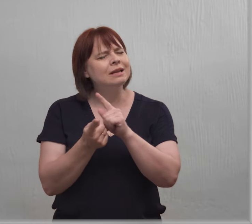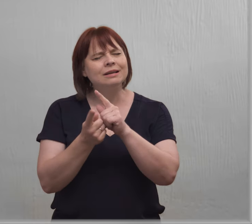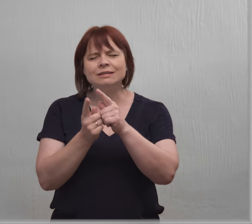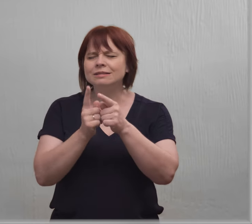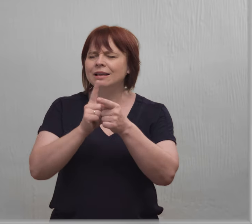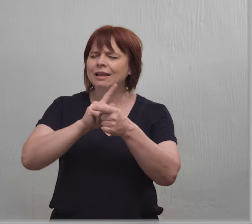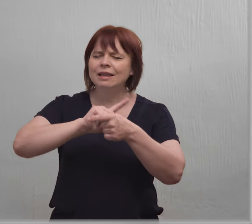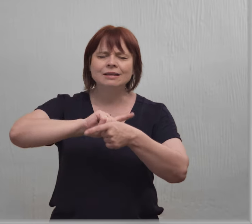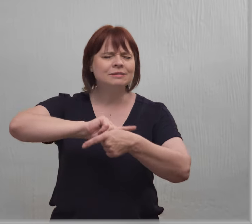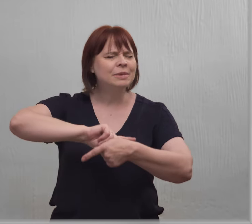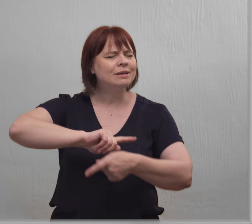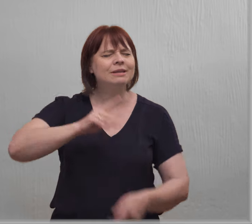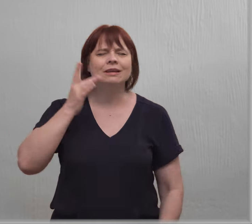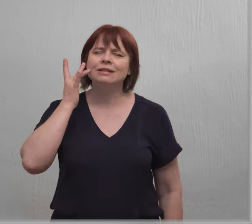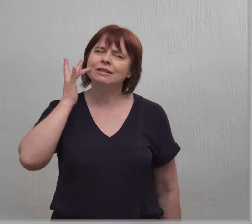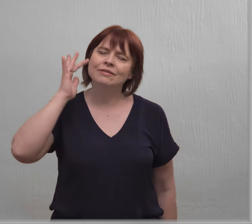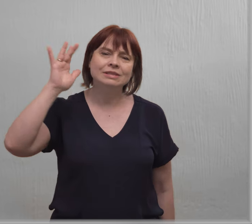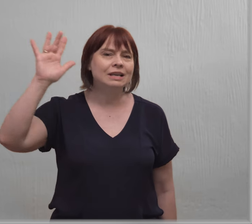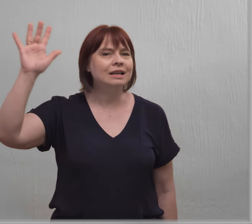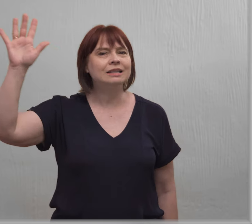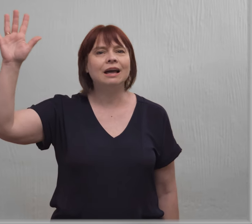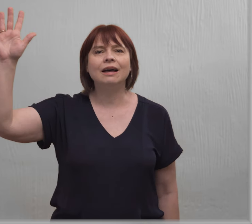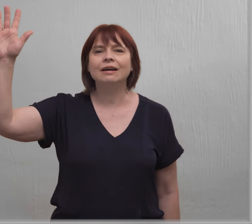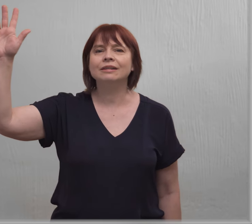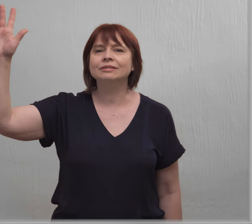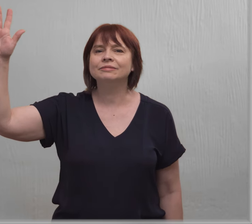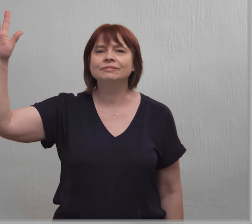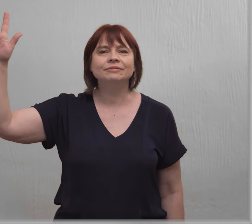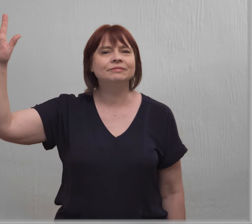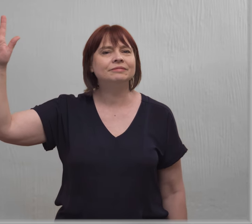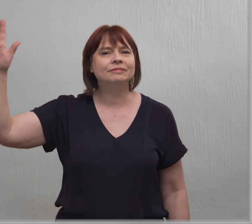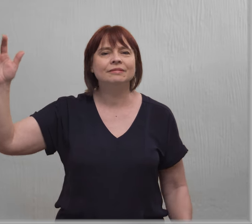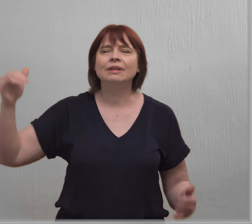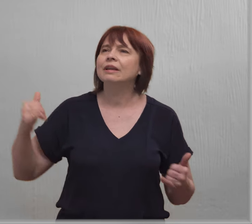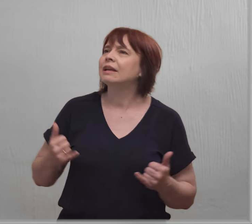Мое сердце изменил навсегда.